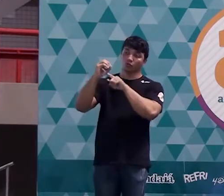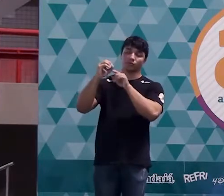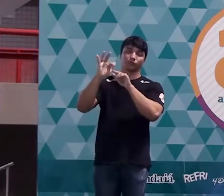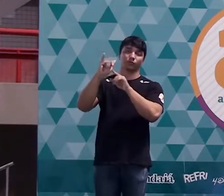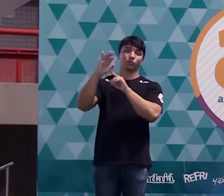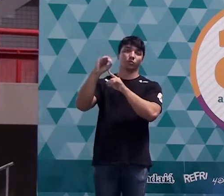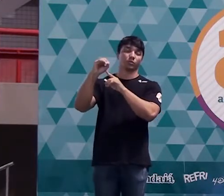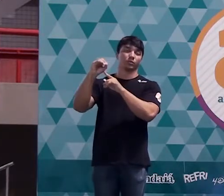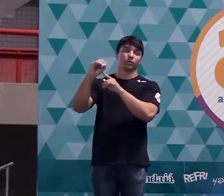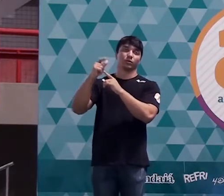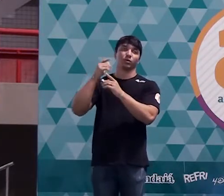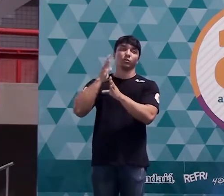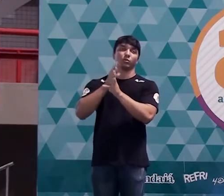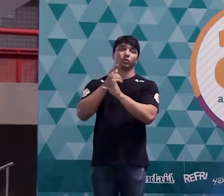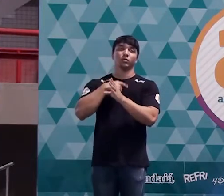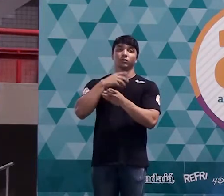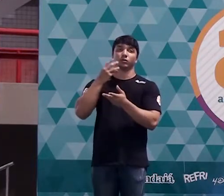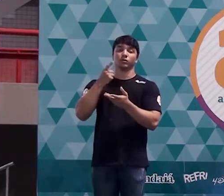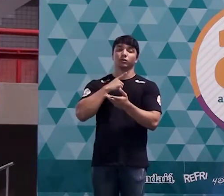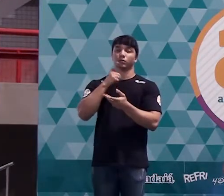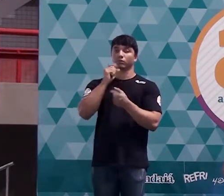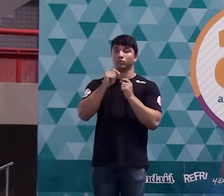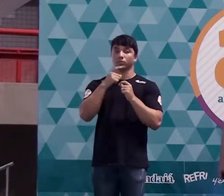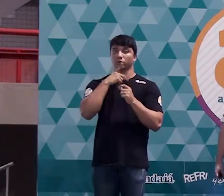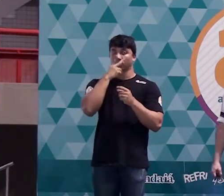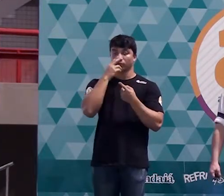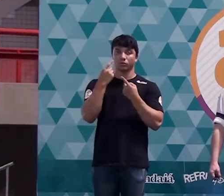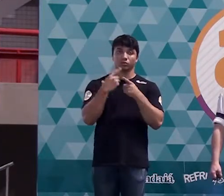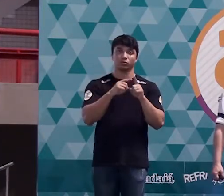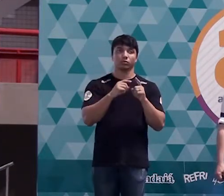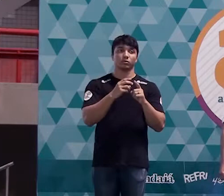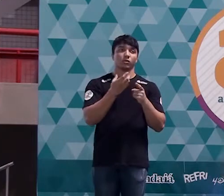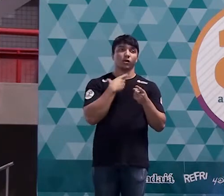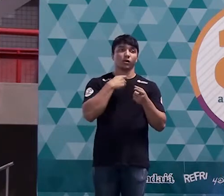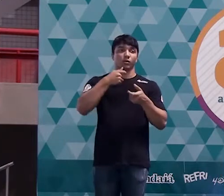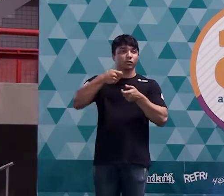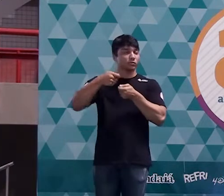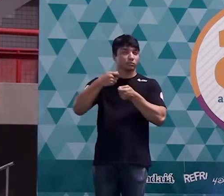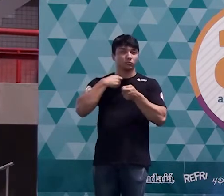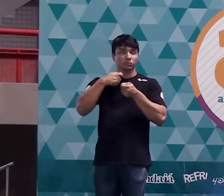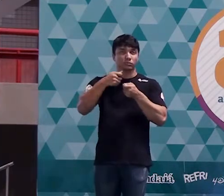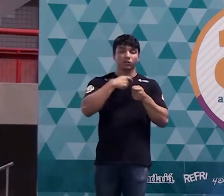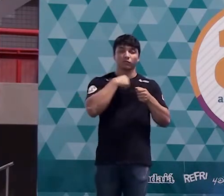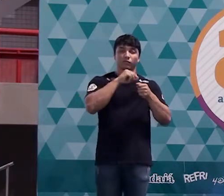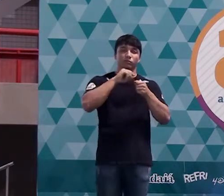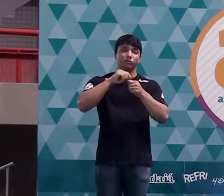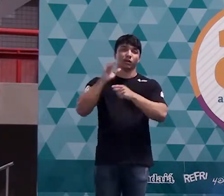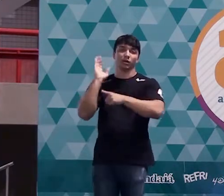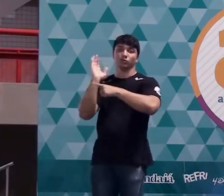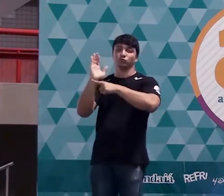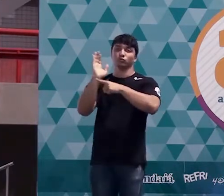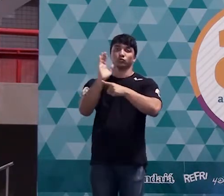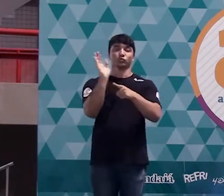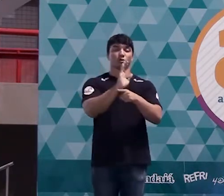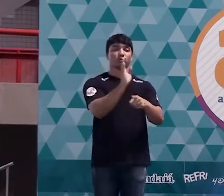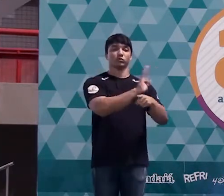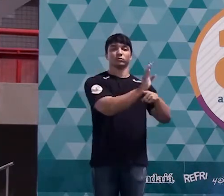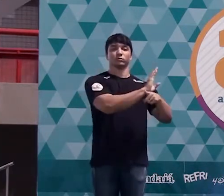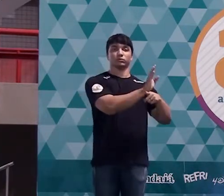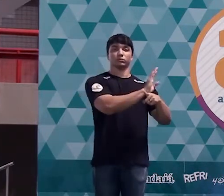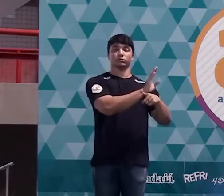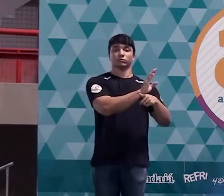filme, é porque vocês foram contra a regra, cameraman, roteirista, vocês ajudaram a fazer o